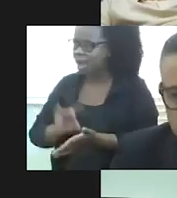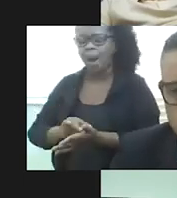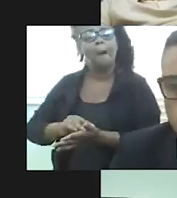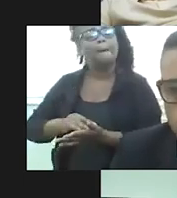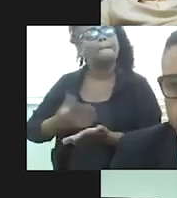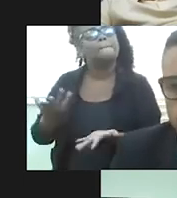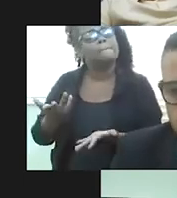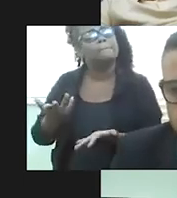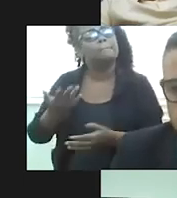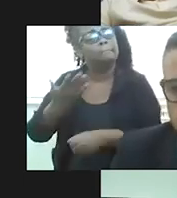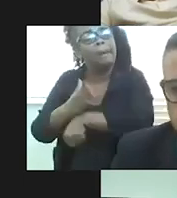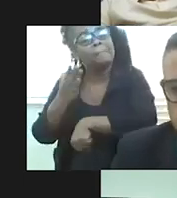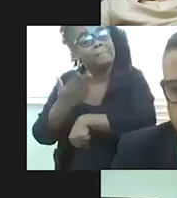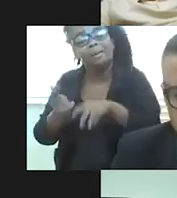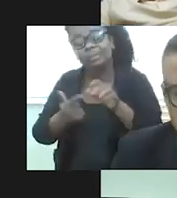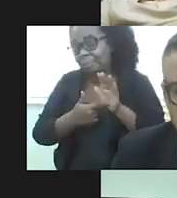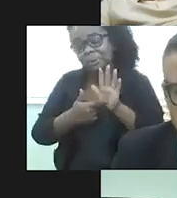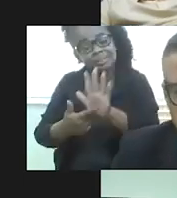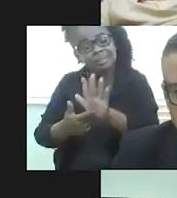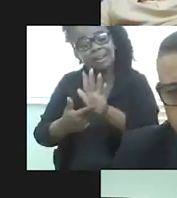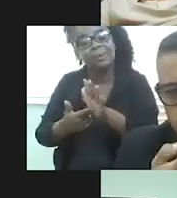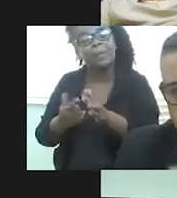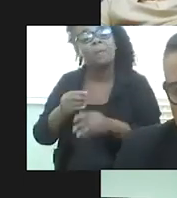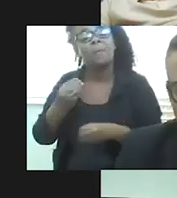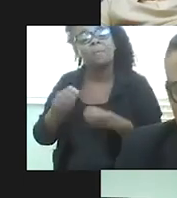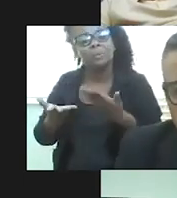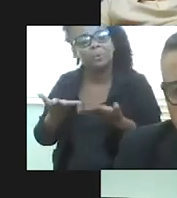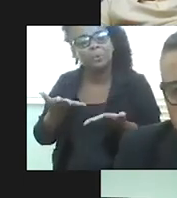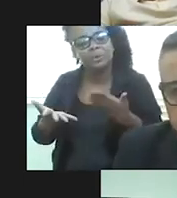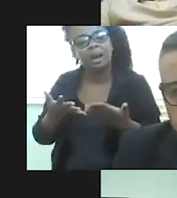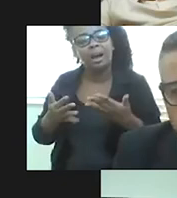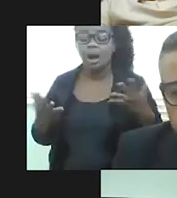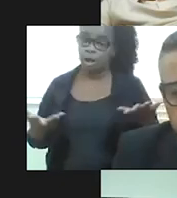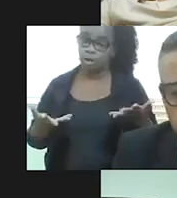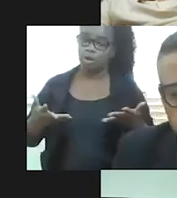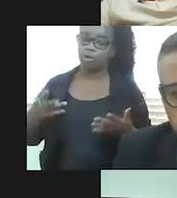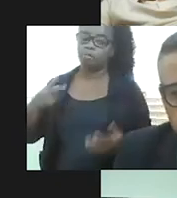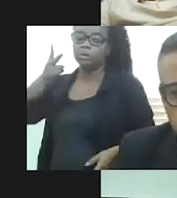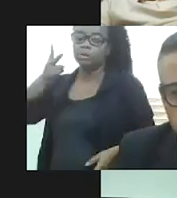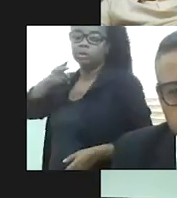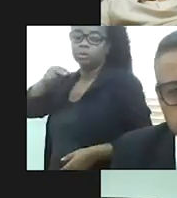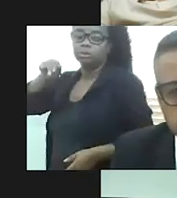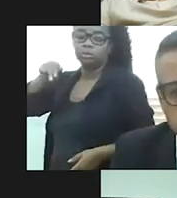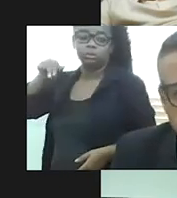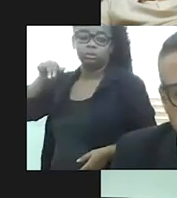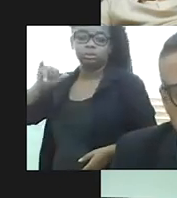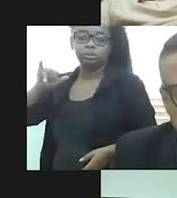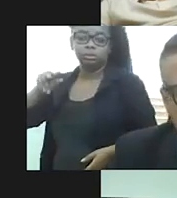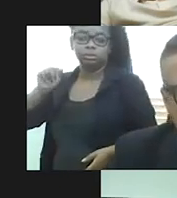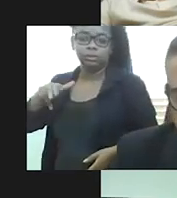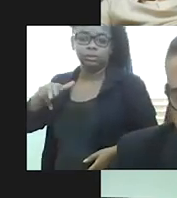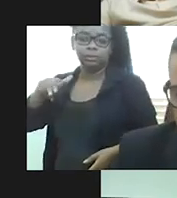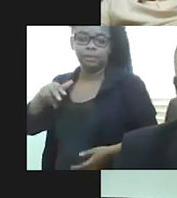prática como cuidar da nossa população. Com a palavra agora, o vereador Nivan.